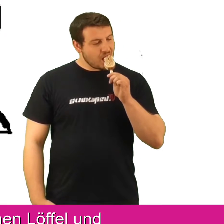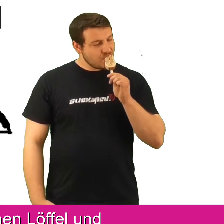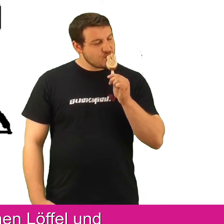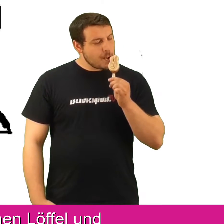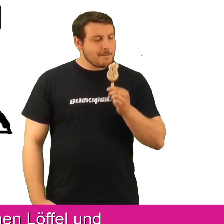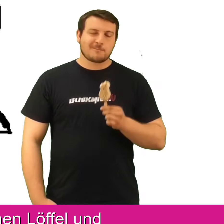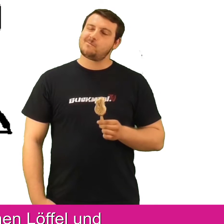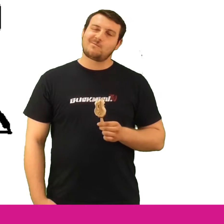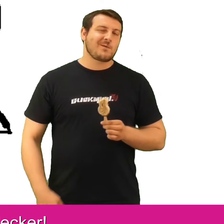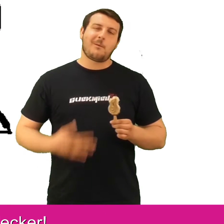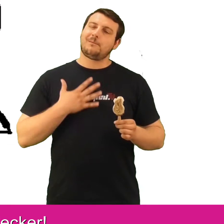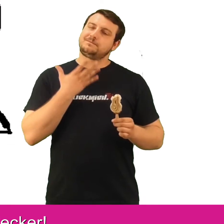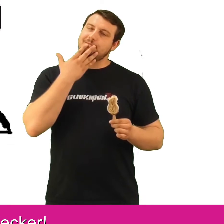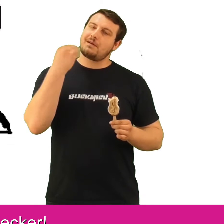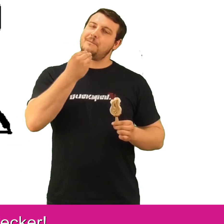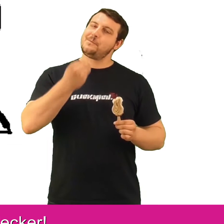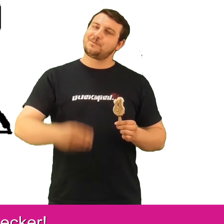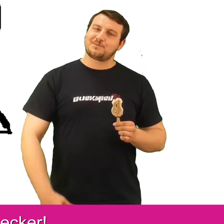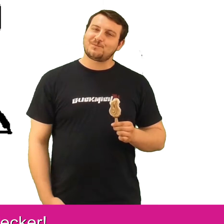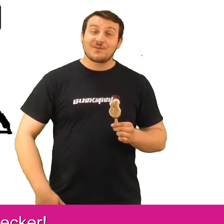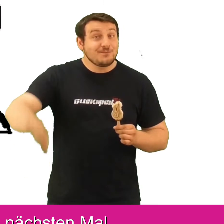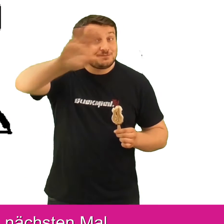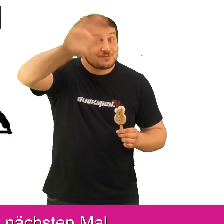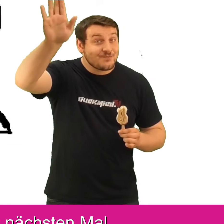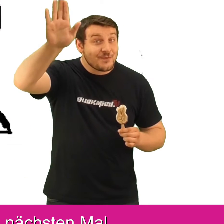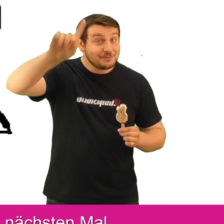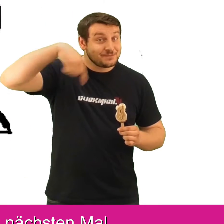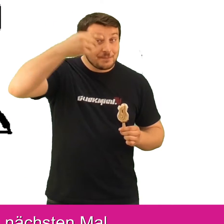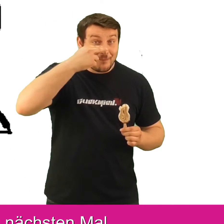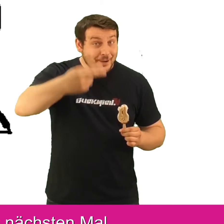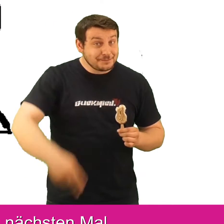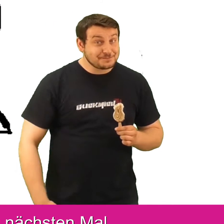Einfach lecker. Tschüss, bis zum nächsten Mal.